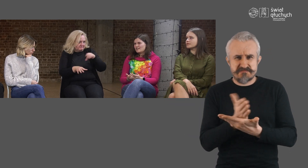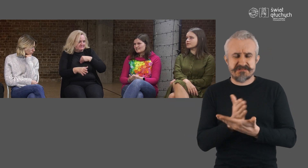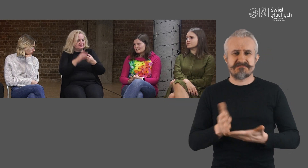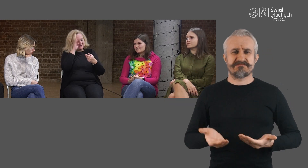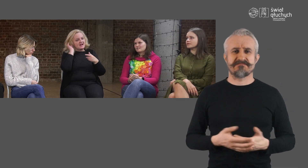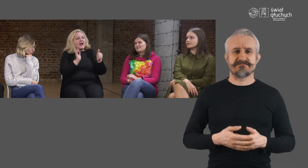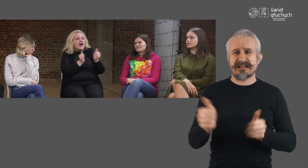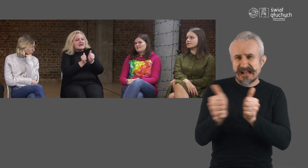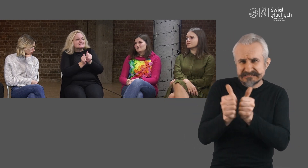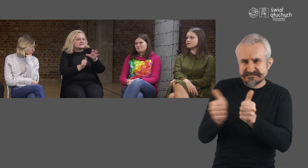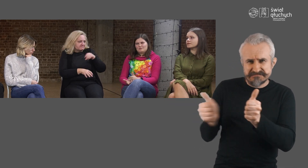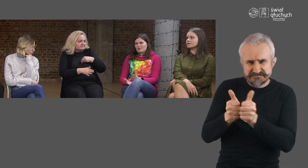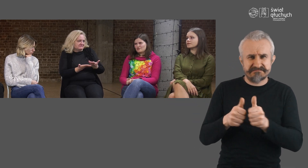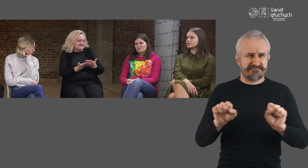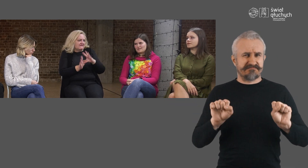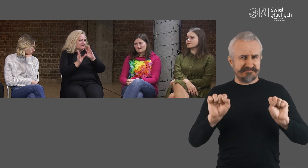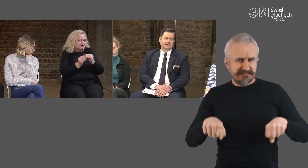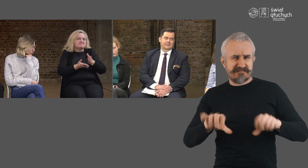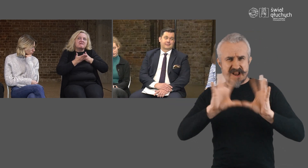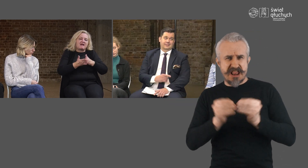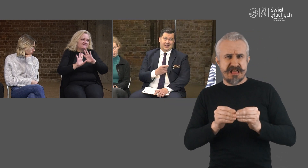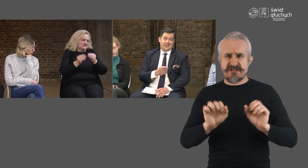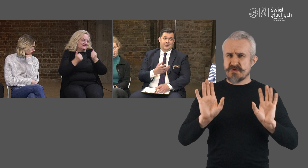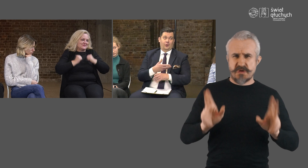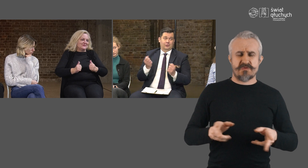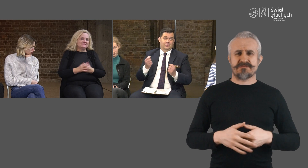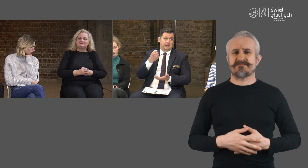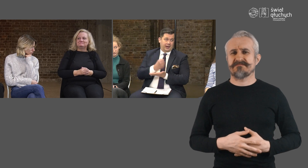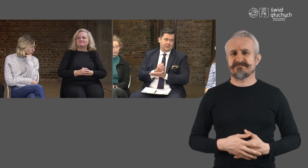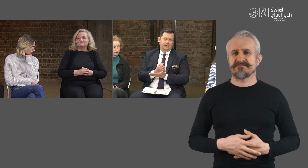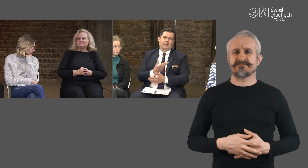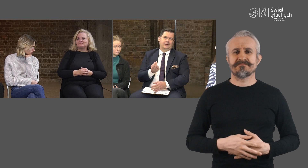czy asystenta i spokojnie sobie radzę.